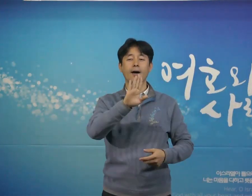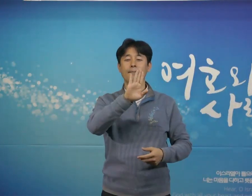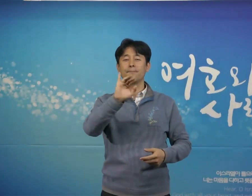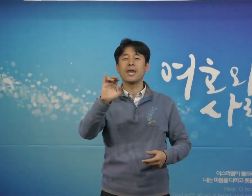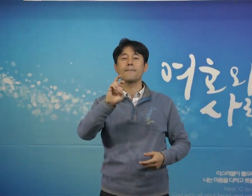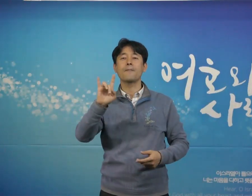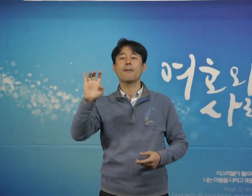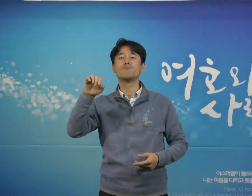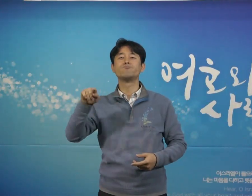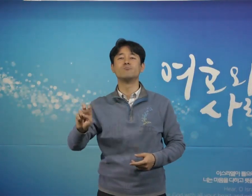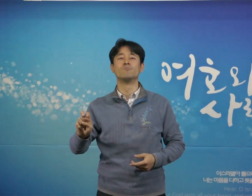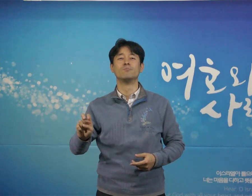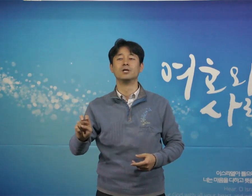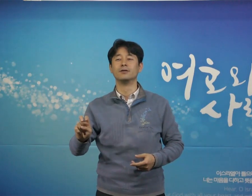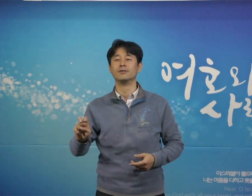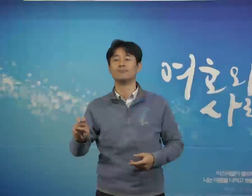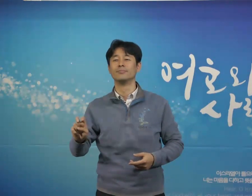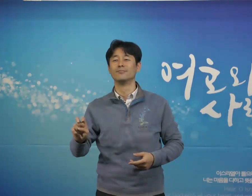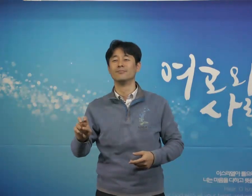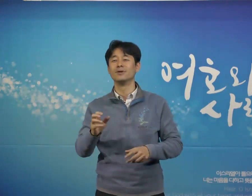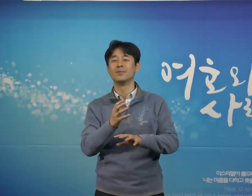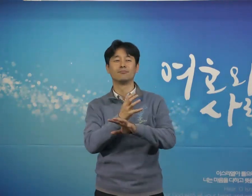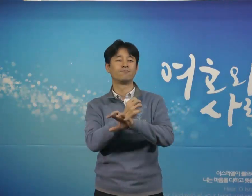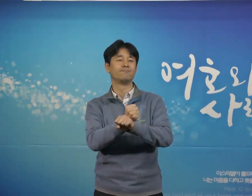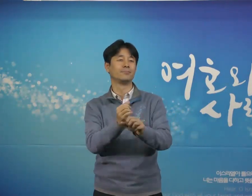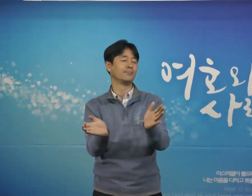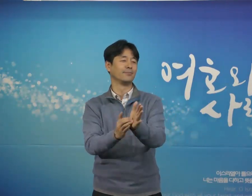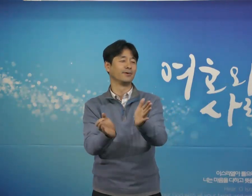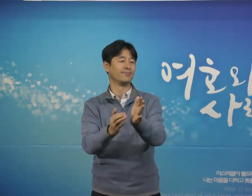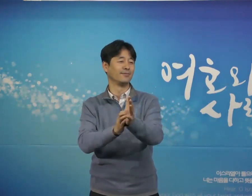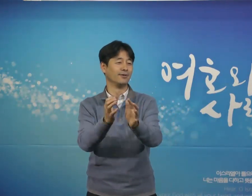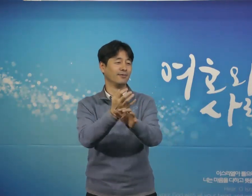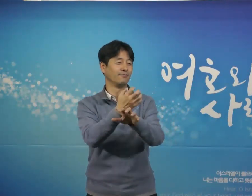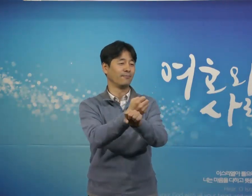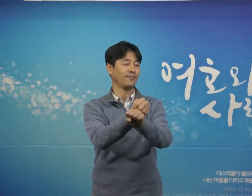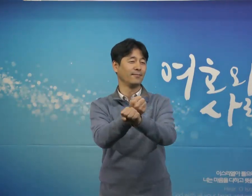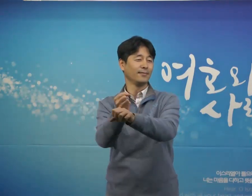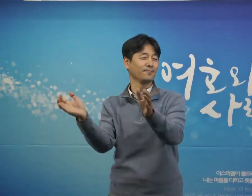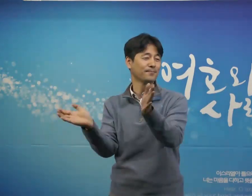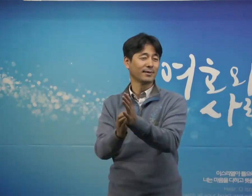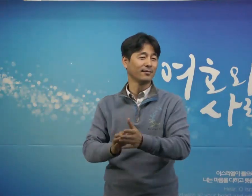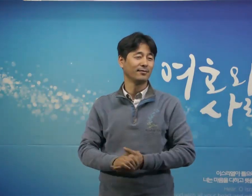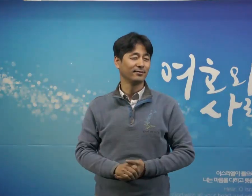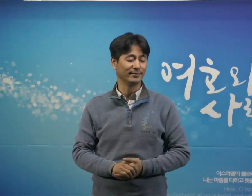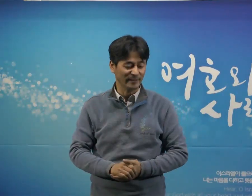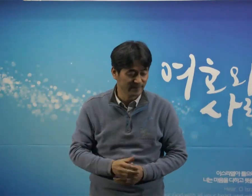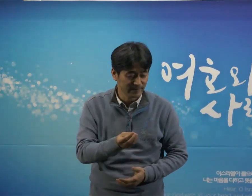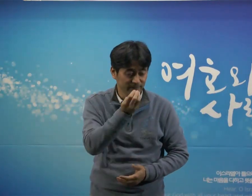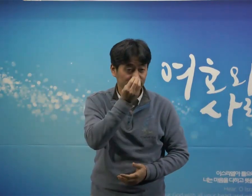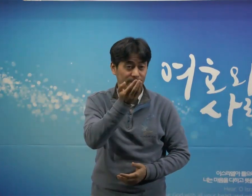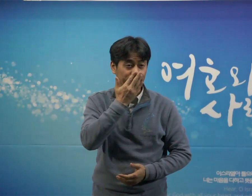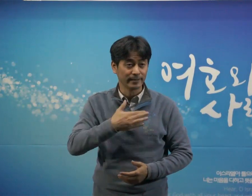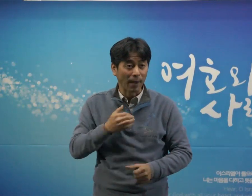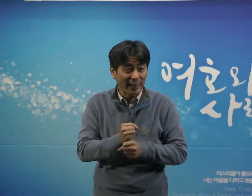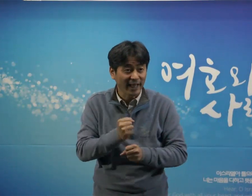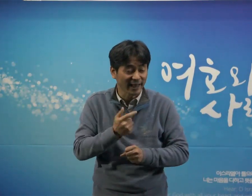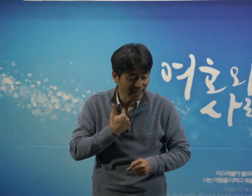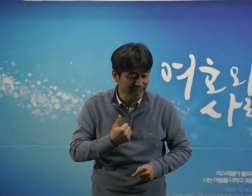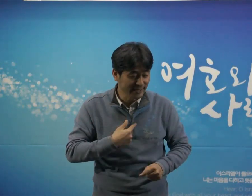벌써 팔렸다라는 거죠. 근데 비매품이었다라는, 비매품으로 이렇게 계약이 돼 있는 거예요. 그리고 제가